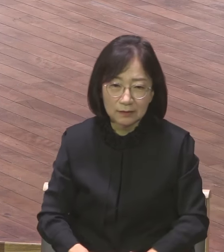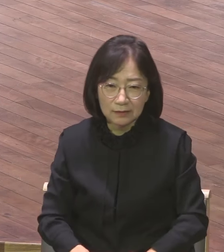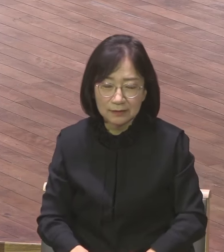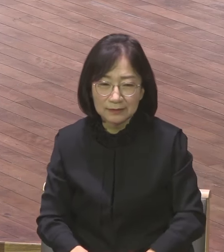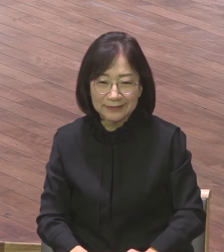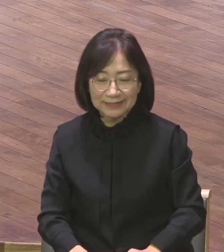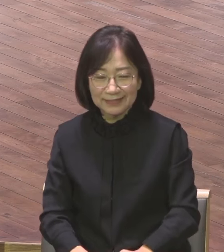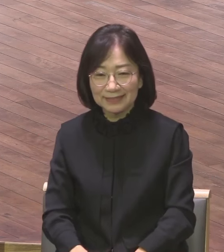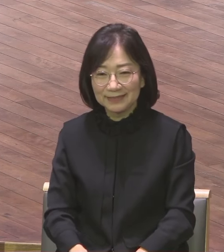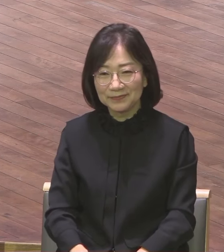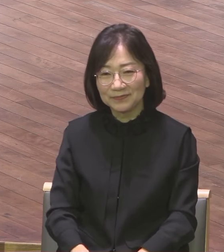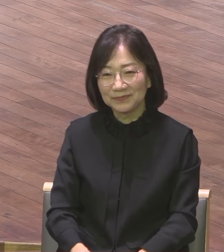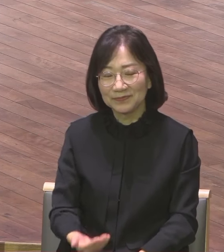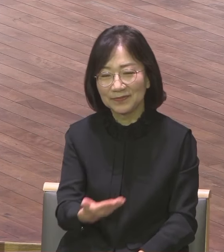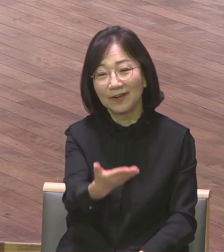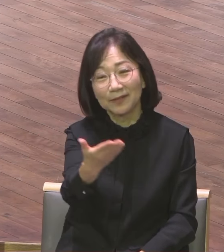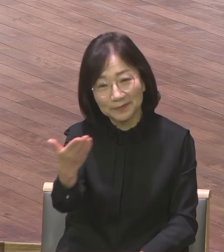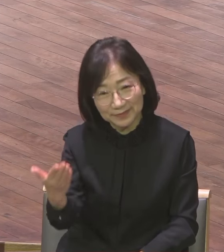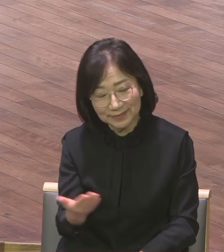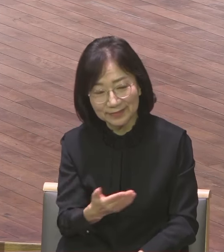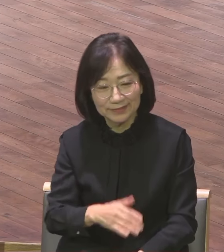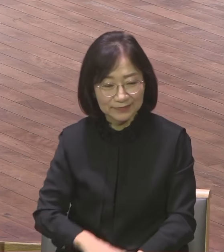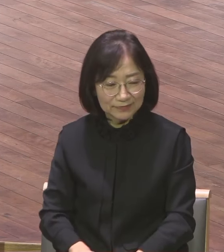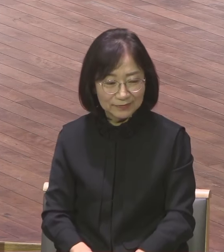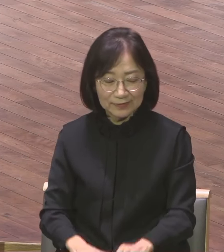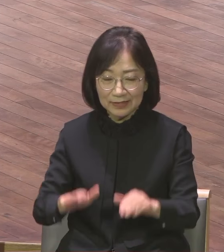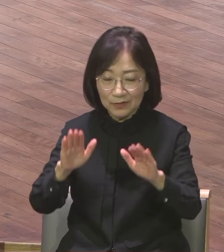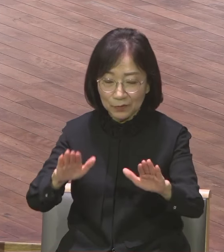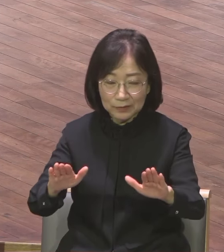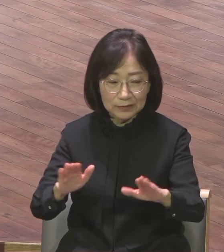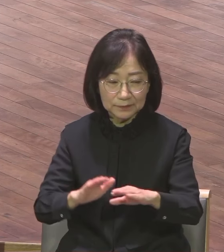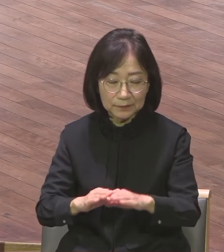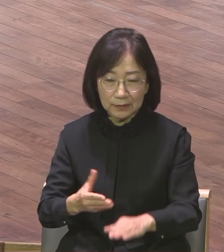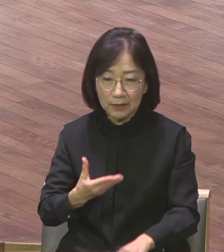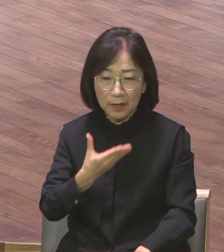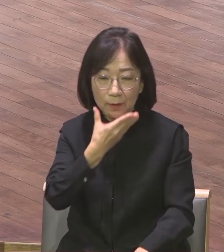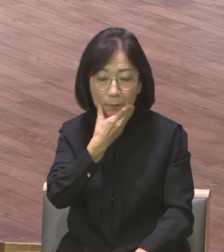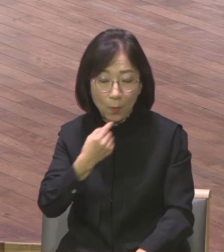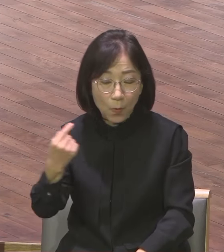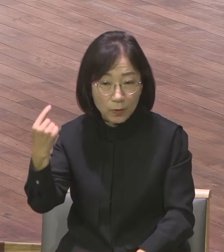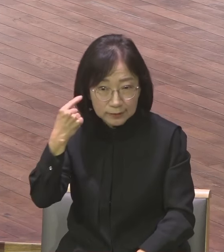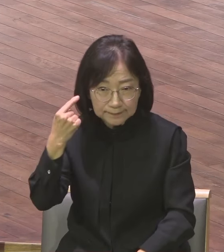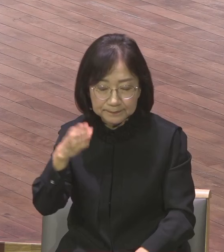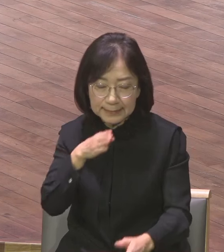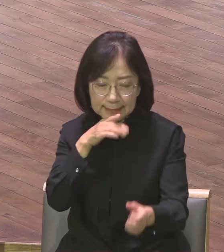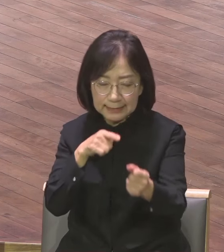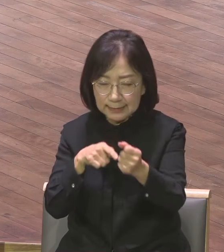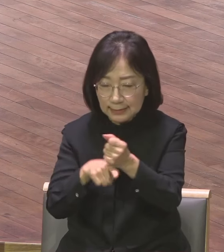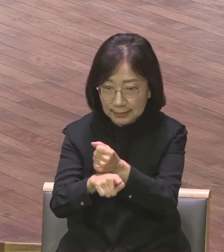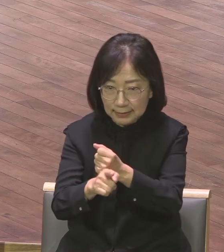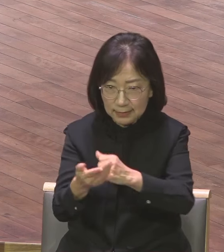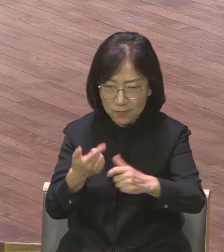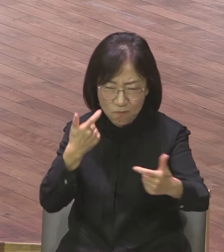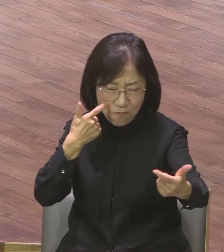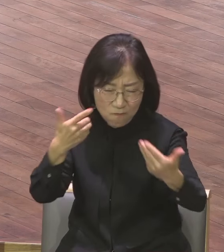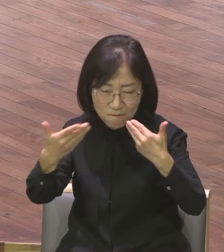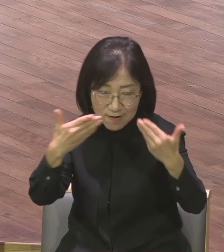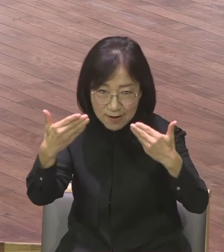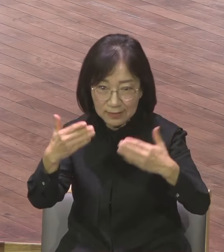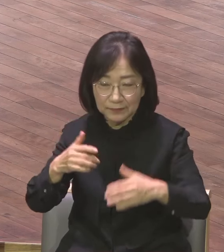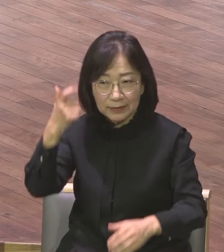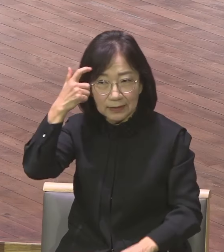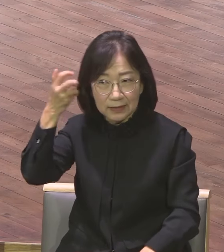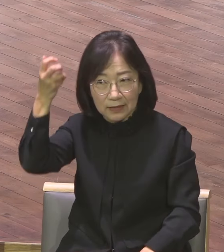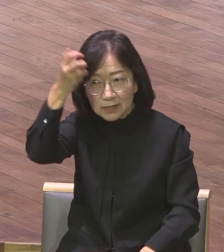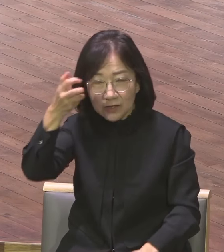영계 모든 신도들, 오늘 말씀을 통해서 복음의 진리 위에 굳게 서서 영육간의